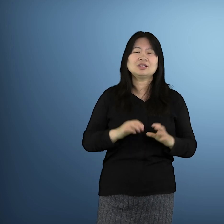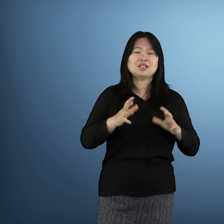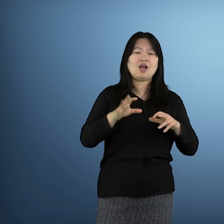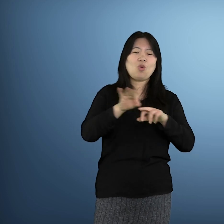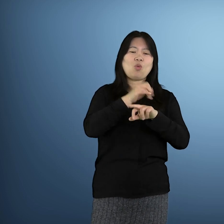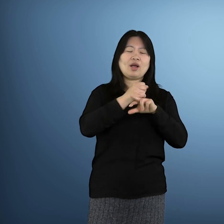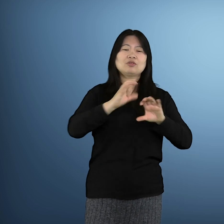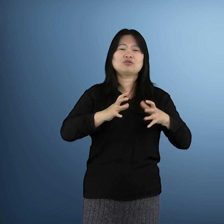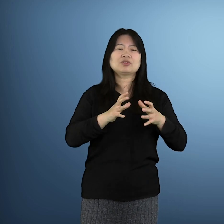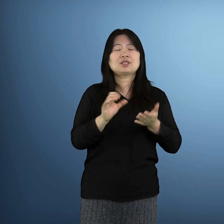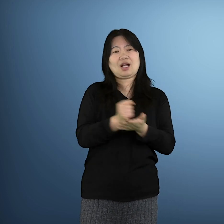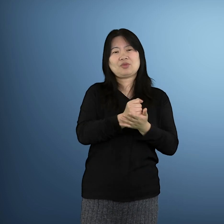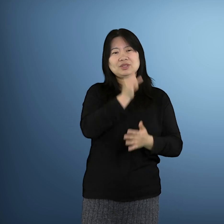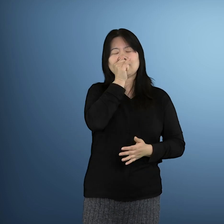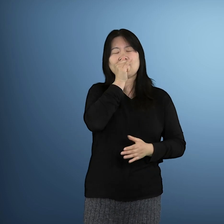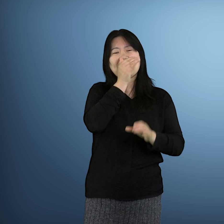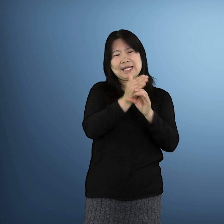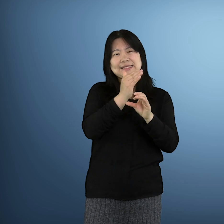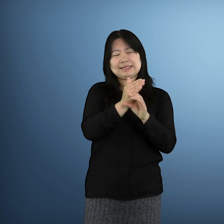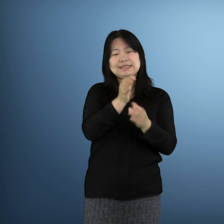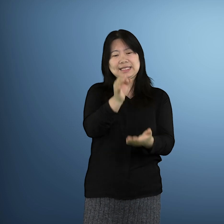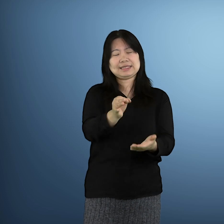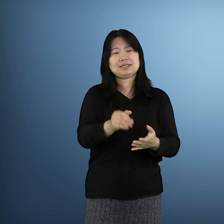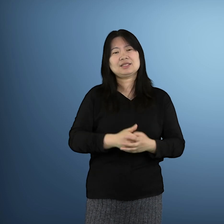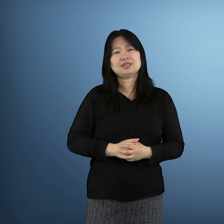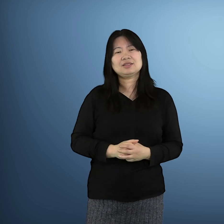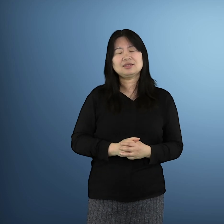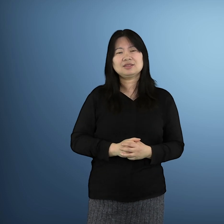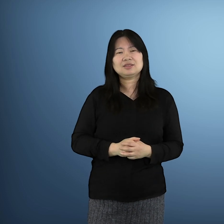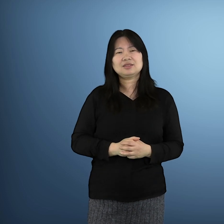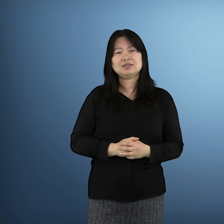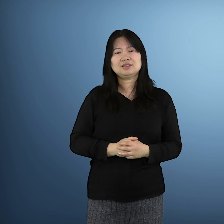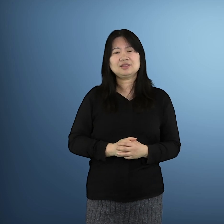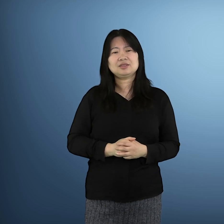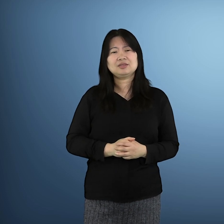왕국이 갖는 핵심 가치입니다.